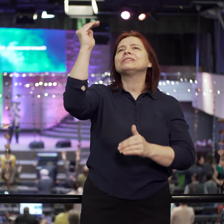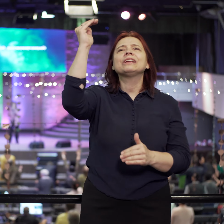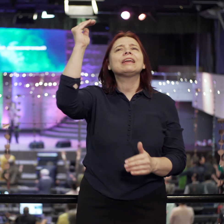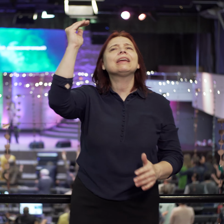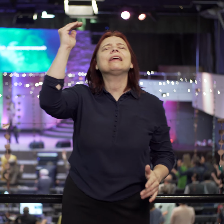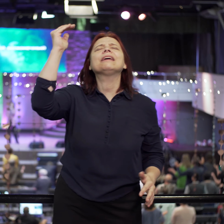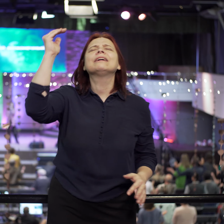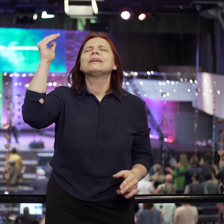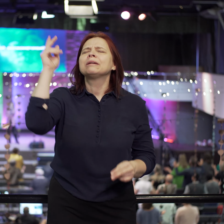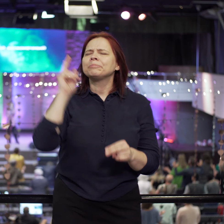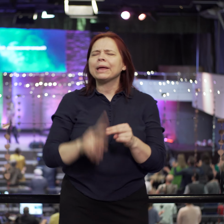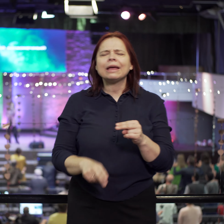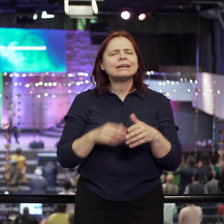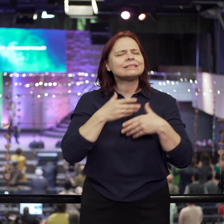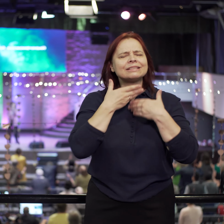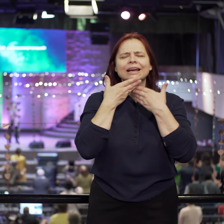Всевышний,